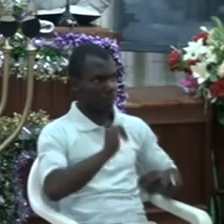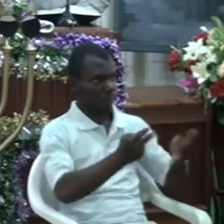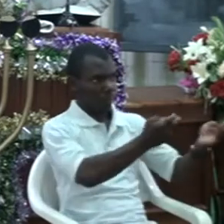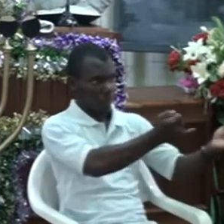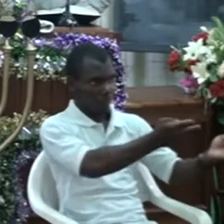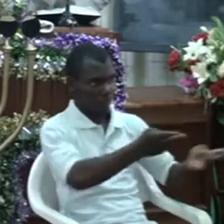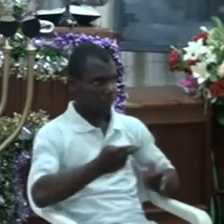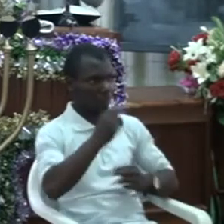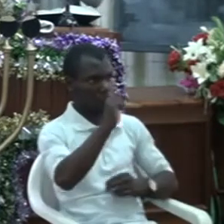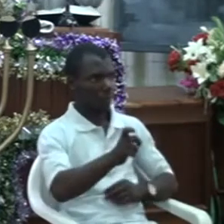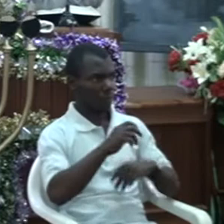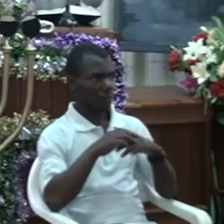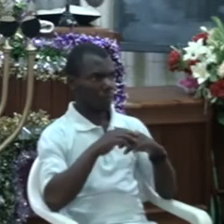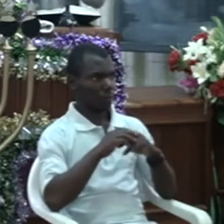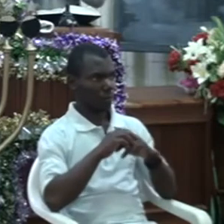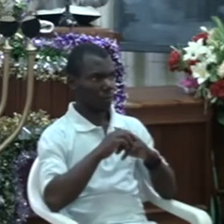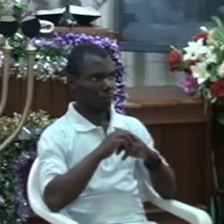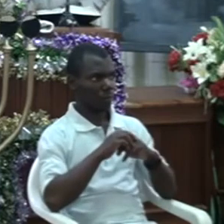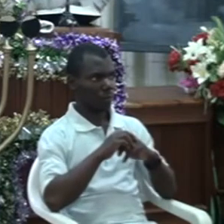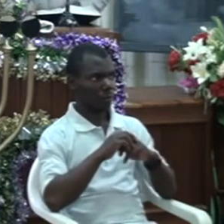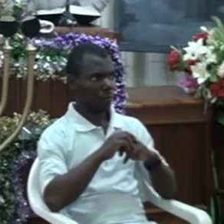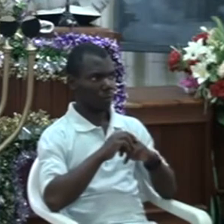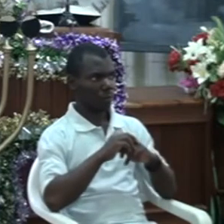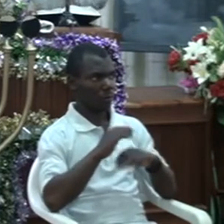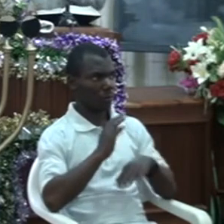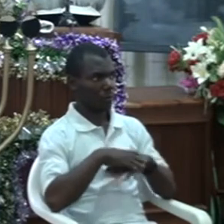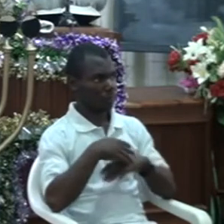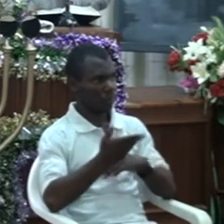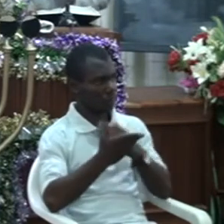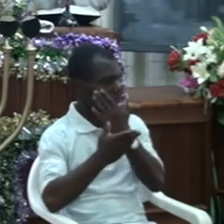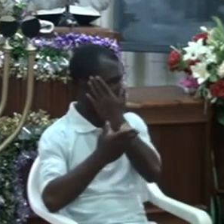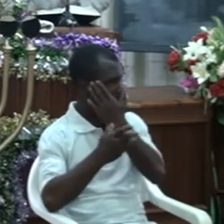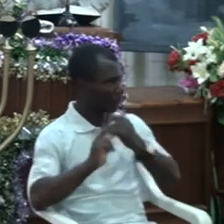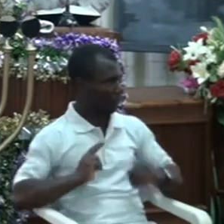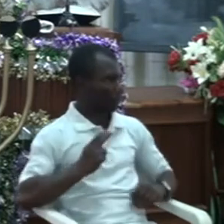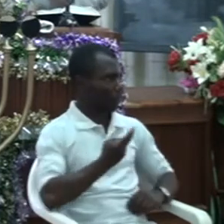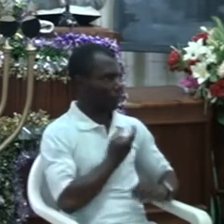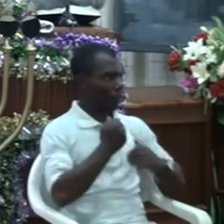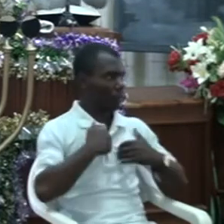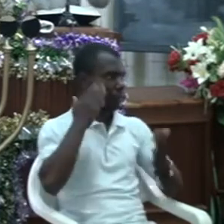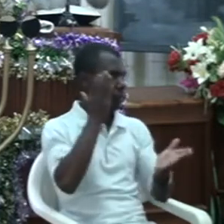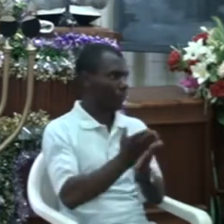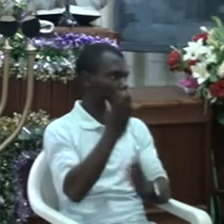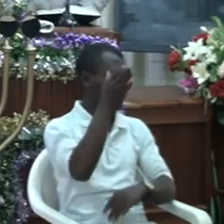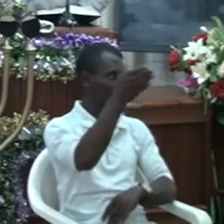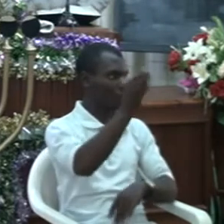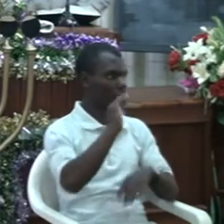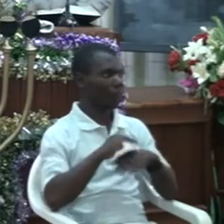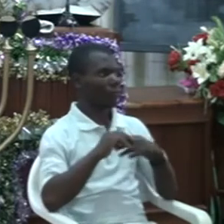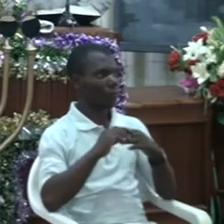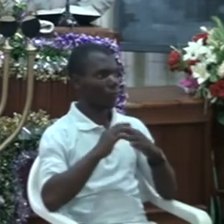namna gani nitajua ni wakati gani nilipokea? Et puis, na kisha, nous nous arrêterons. Tutasimamia pale.